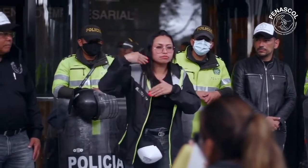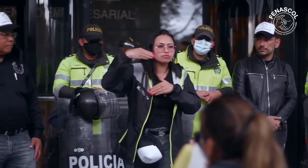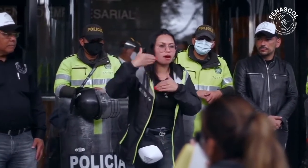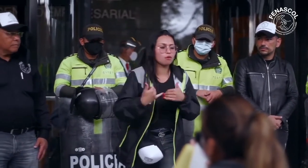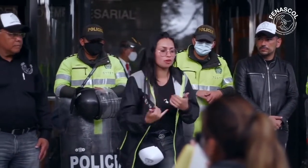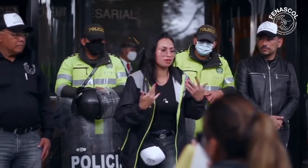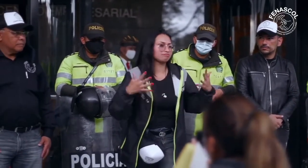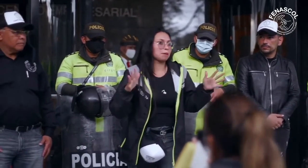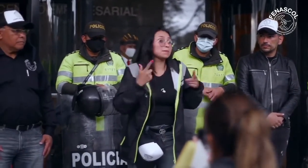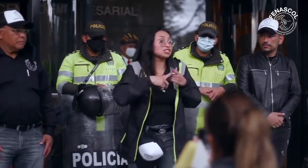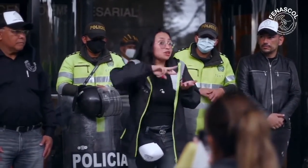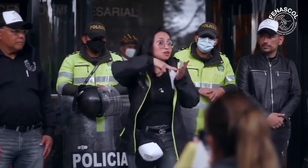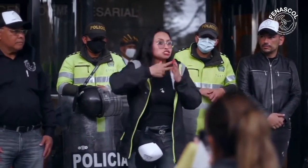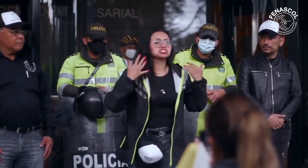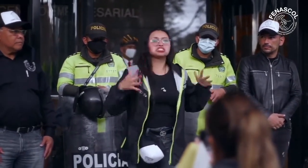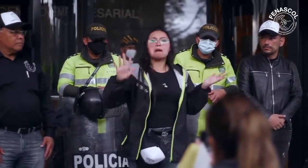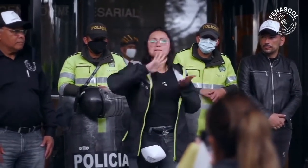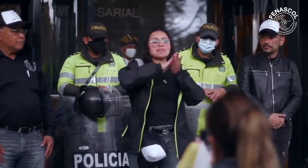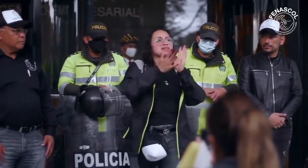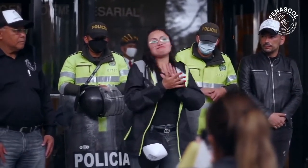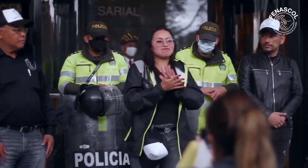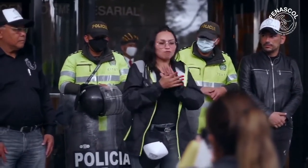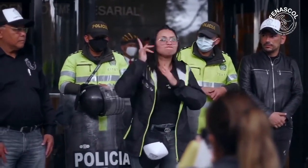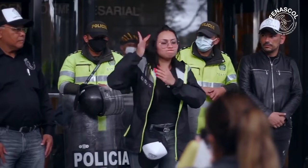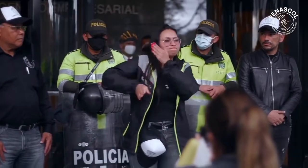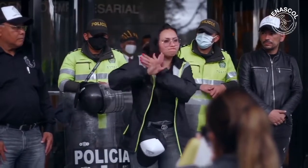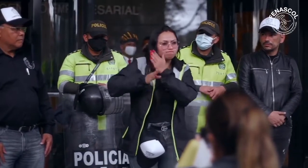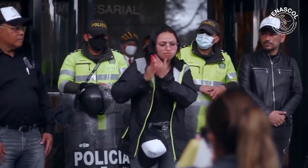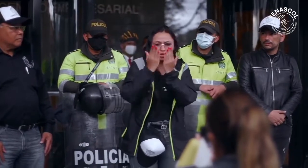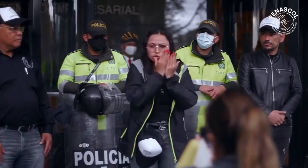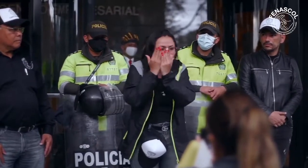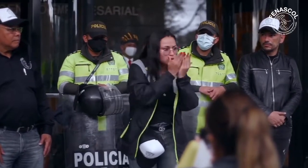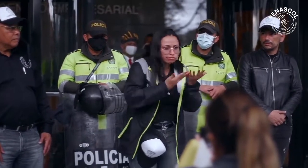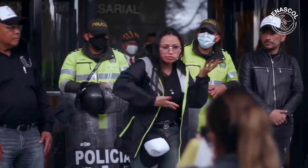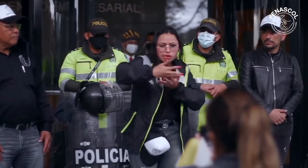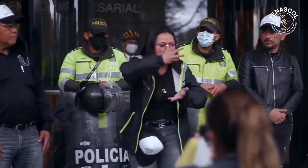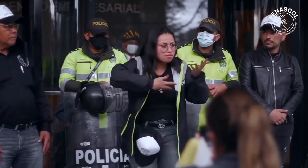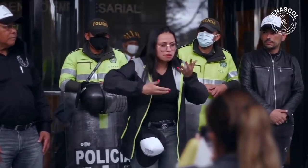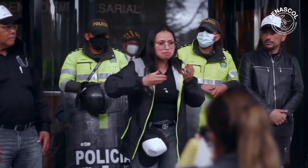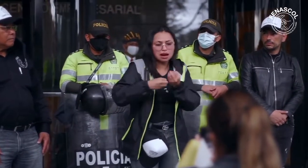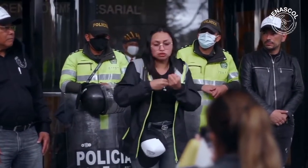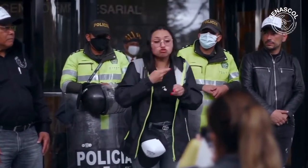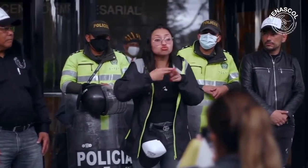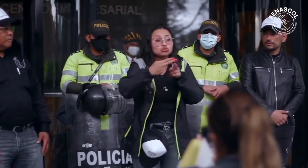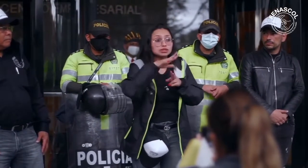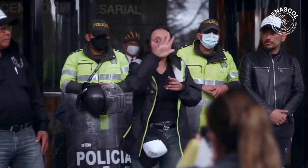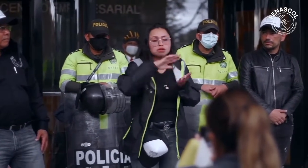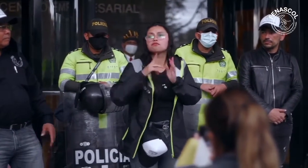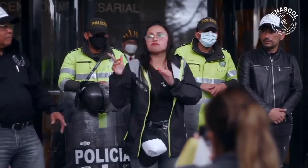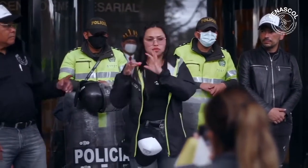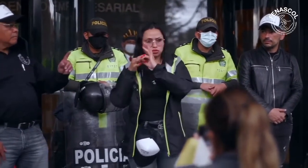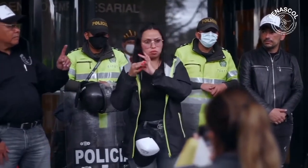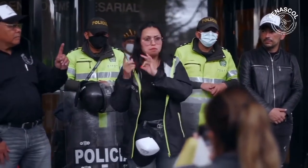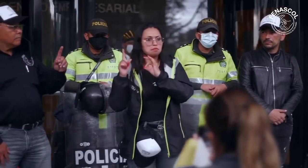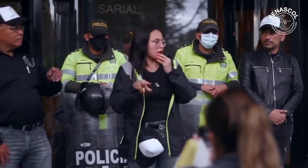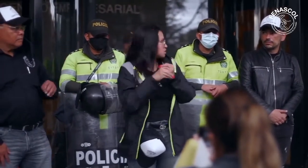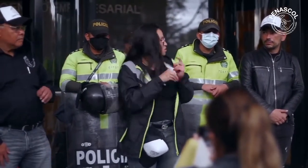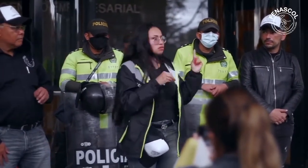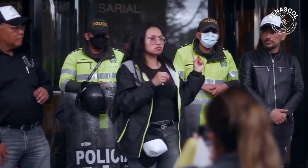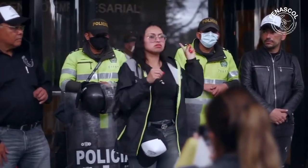sí van a hacer unos análisis. Entonces ellos van a seguir haciendo los estudios, pero van a incluir a la comunidad sorda. Vamos a estar nosotros también